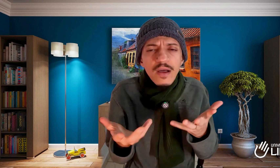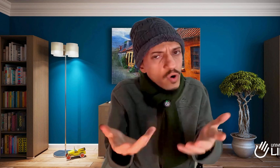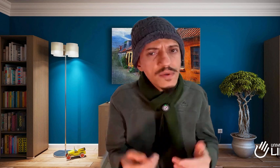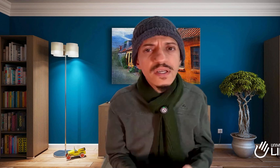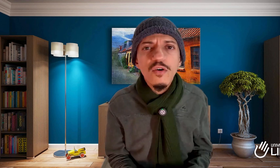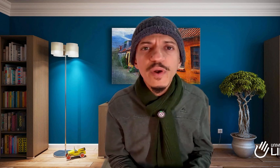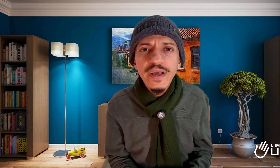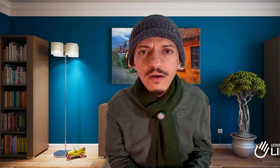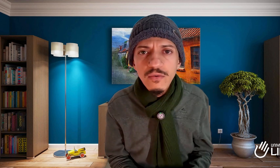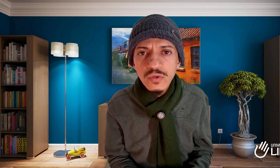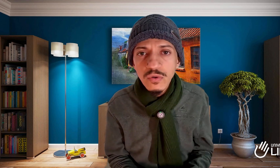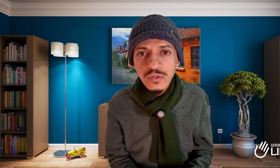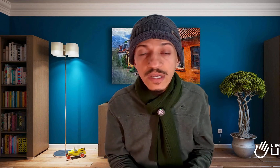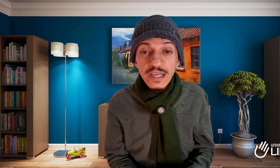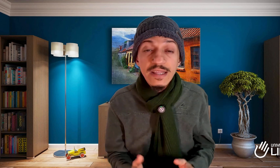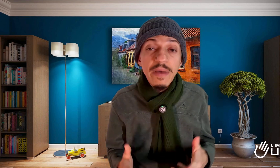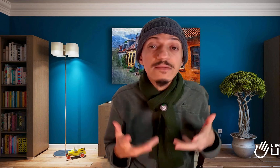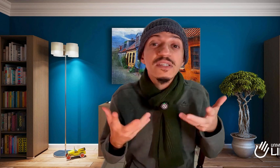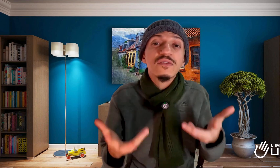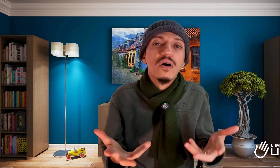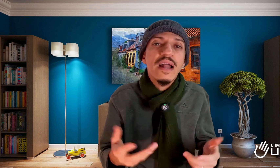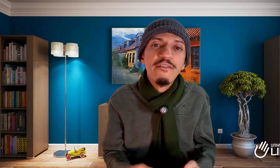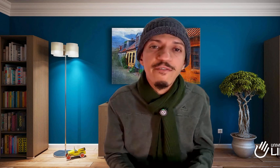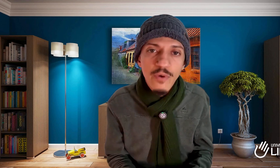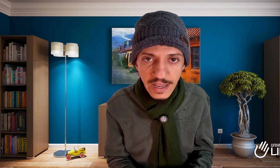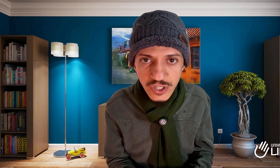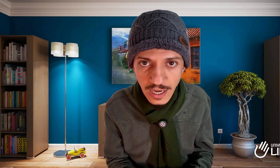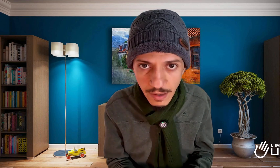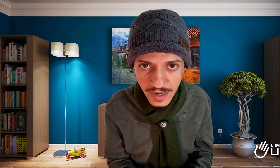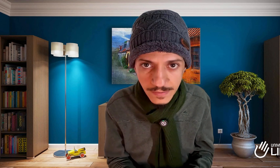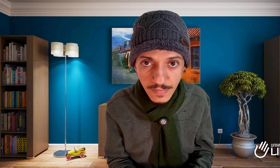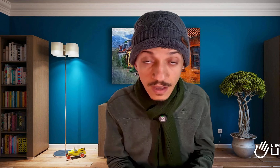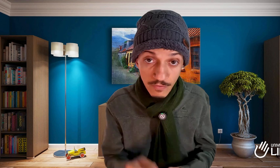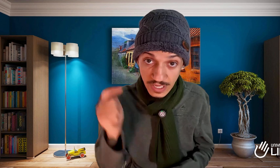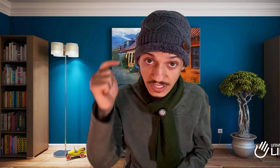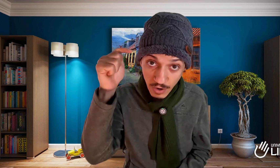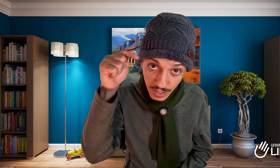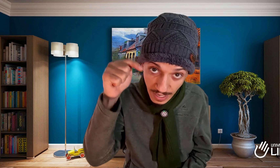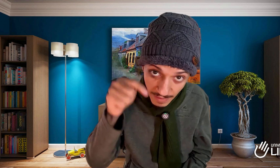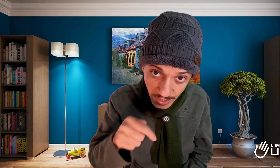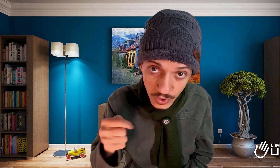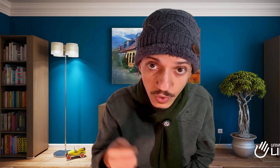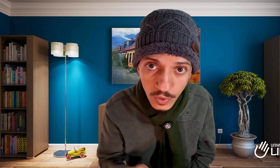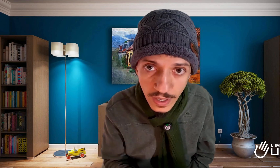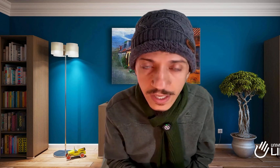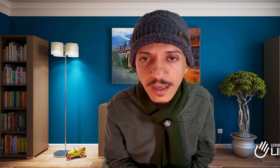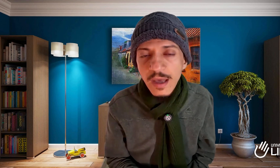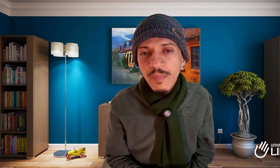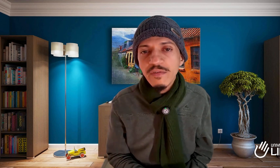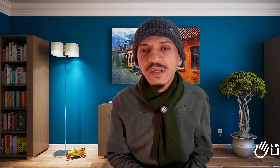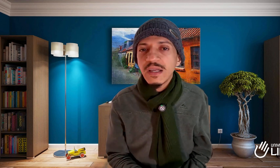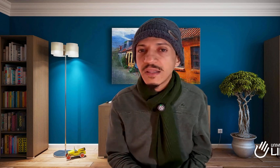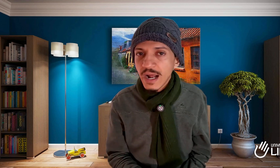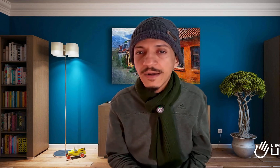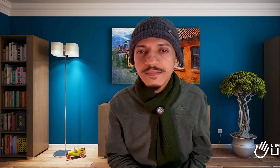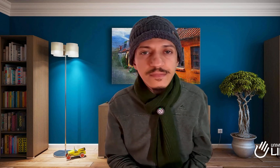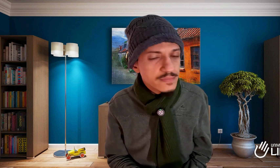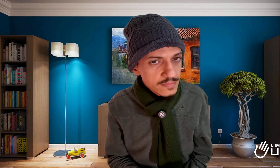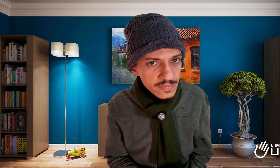se comunicar com surdos e até mesmo se tornar fluente em Libras, vou deixar logo aqui abaixo o link para você entrar e